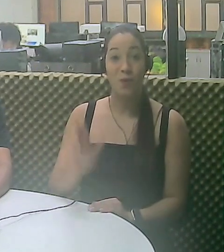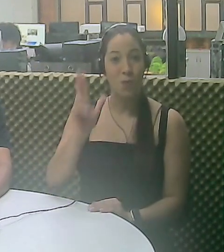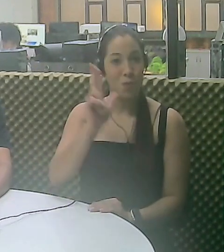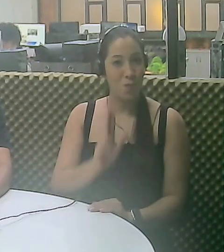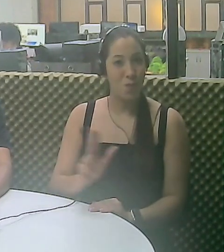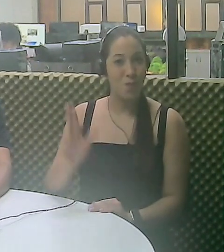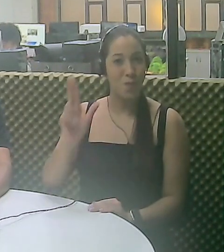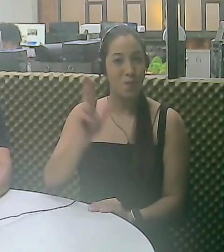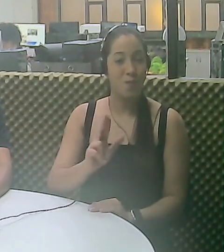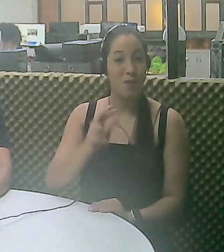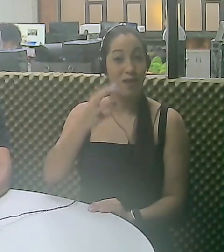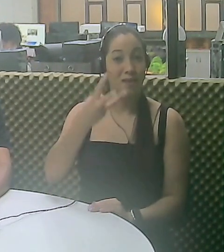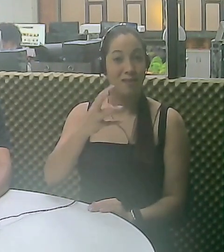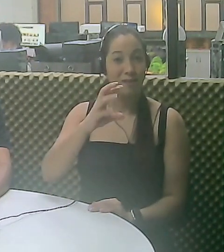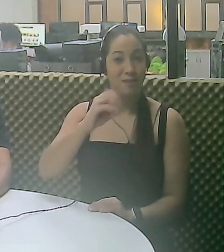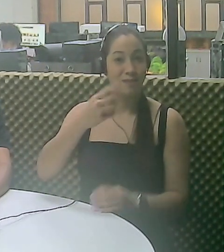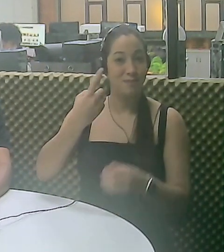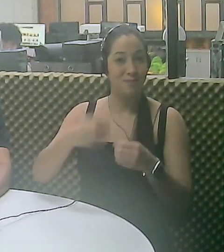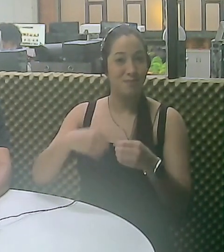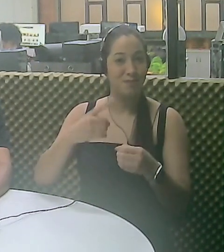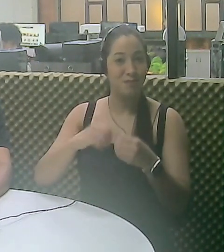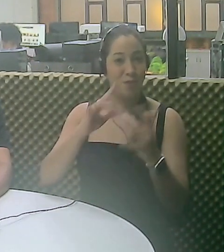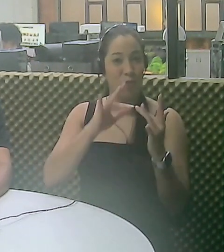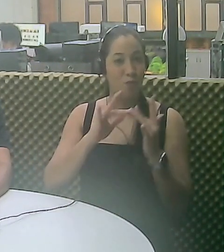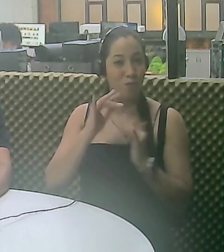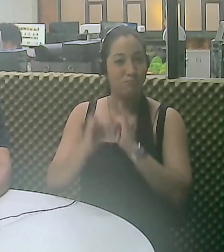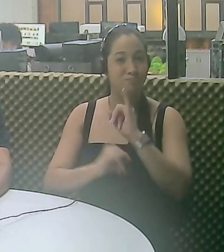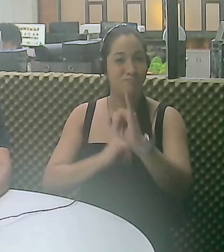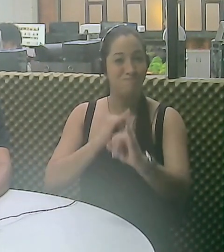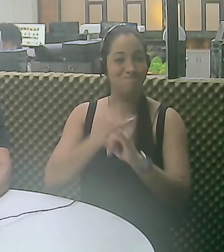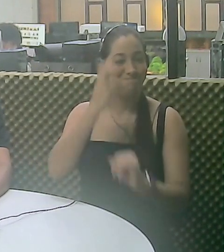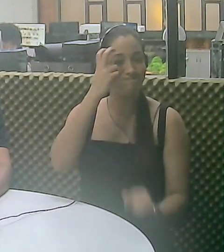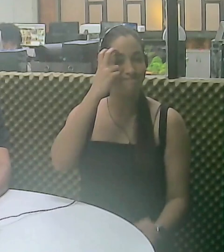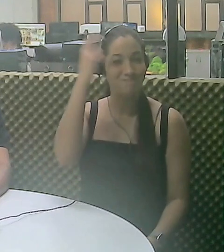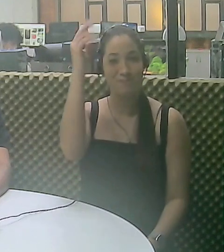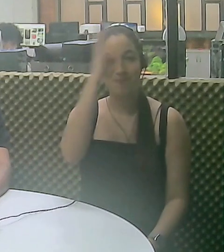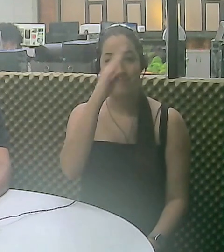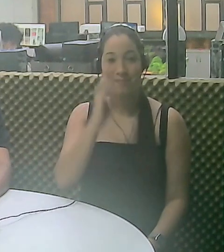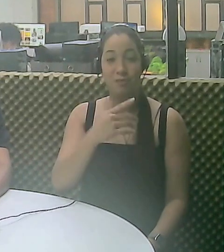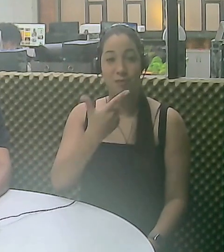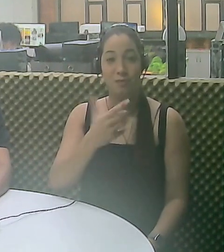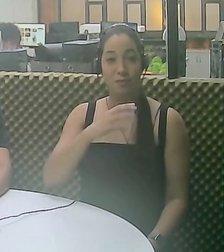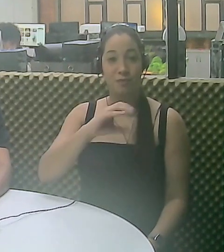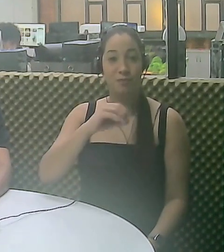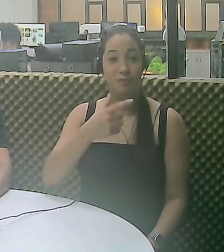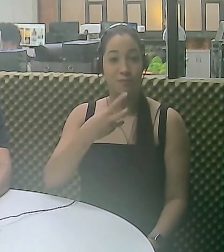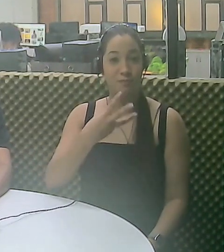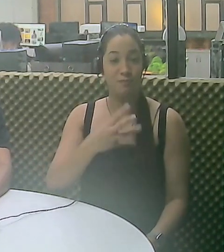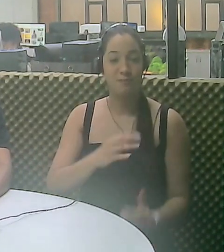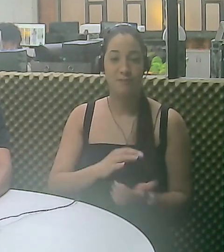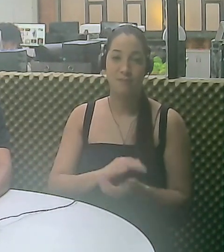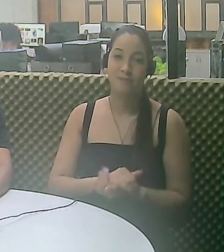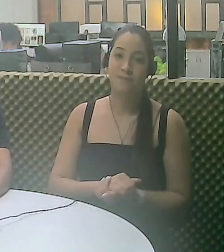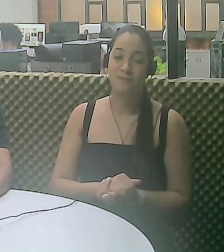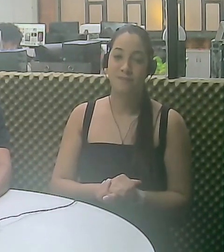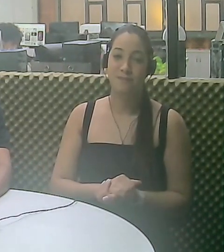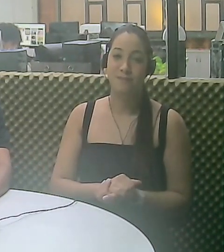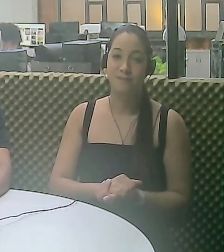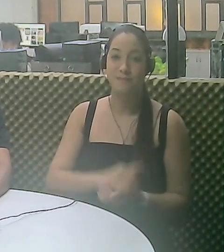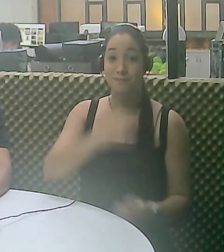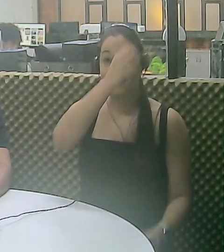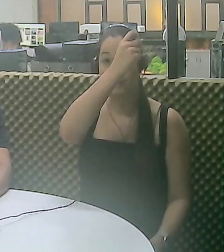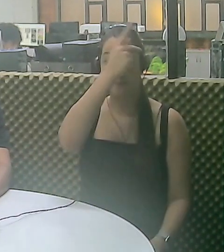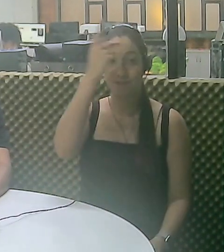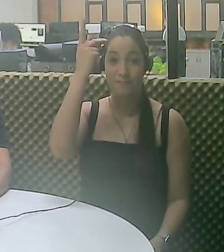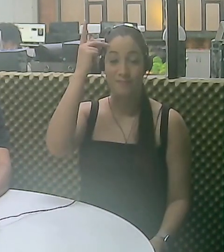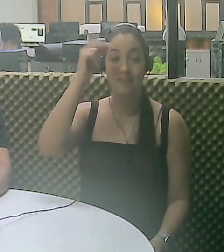Uberlândia está entre as 30 cidades mais conectadas e inteligentes do Brasil em 2023. Prefeito